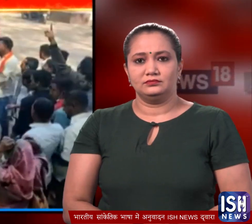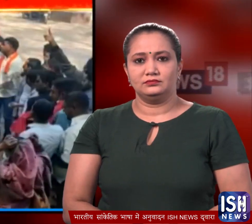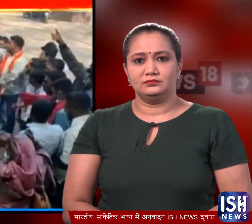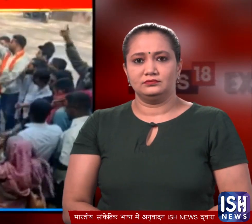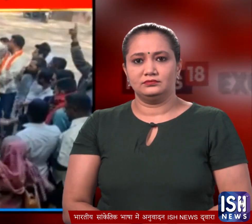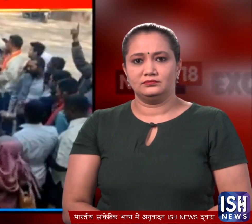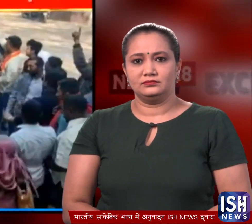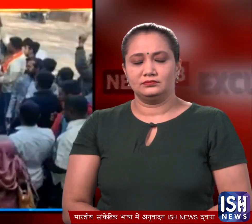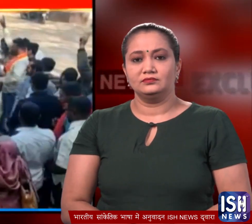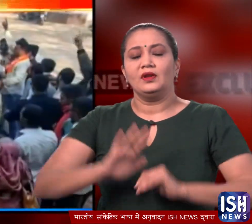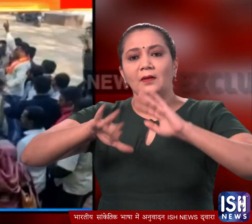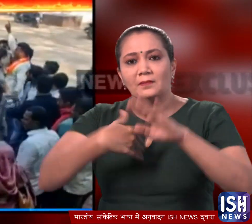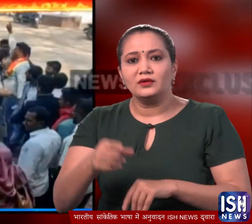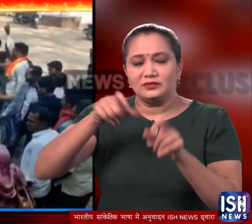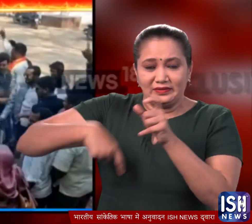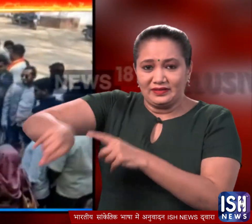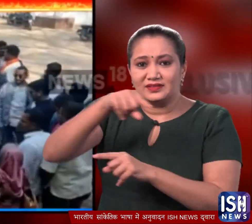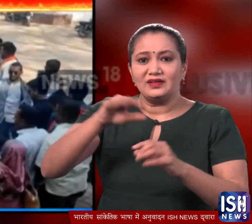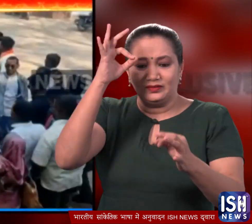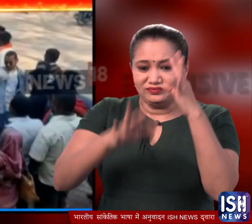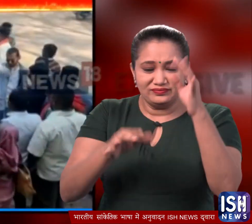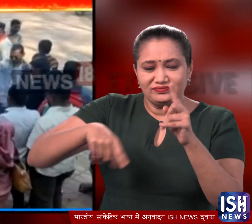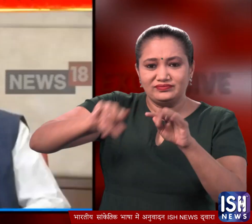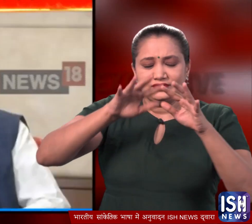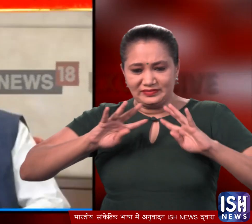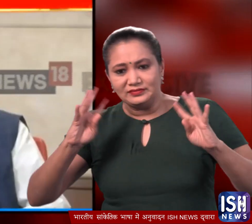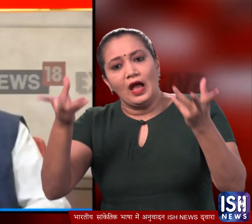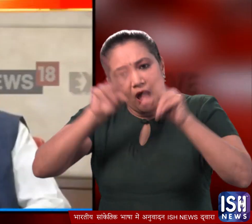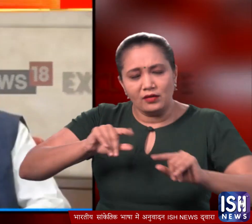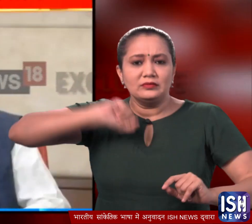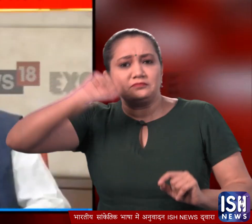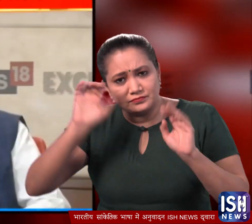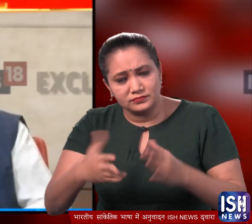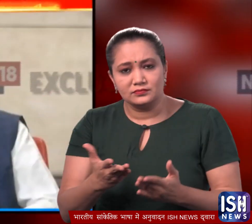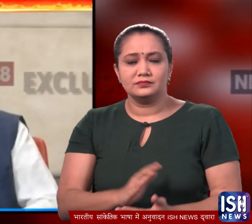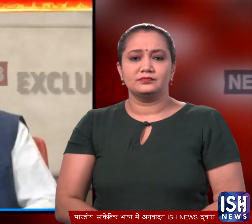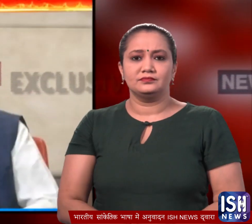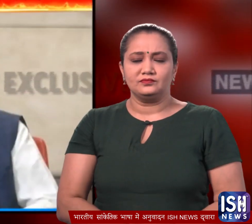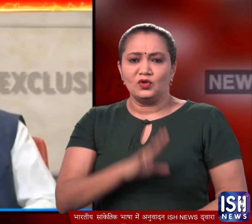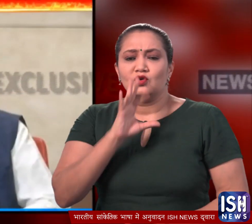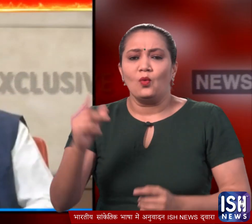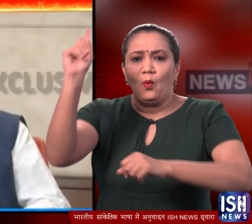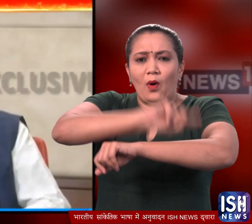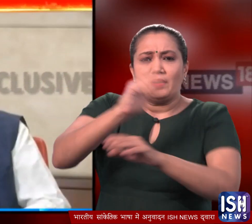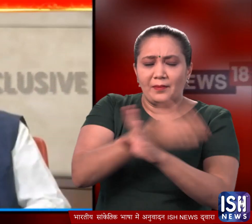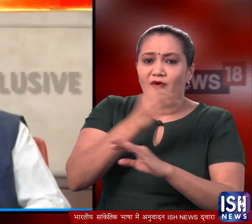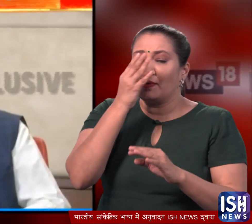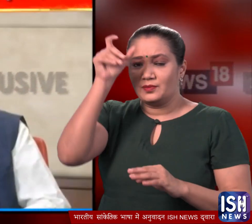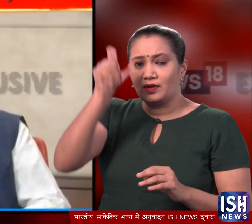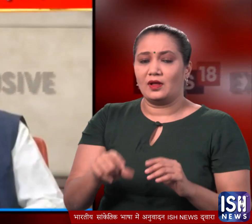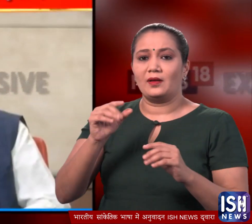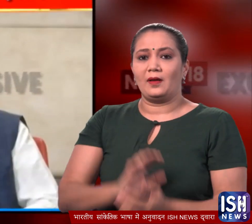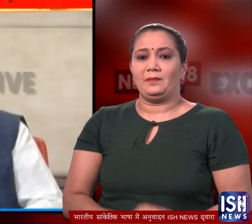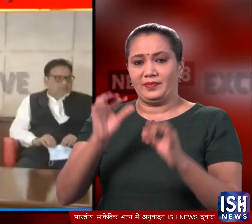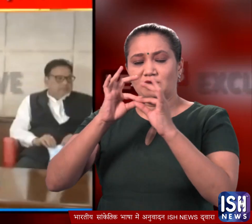इसके बाद इन लोगों ने जलते हुए पुतले को घेर कर फिर से नारेबाजी शुरू कर दी। असल में एक दिन पहले बीजेपी नेता बृजमोहन अग्रवाल ने आरोप लगाया